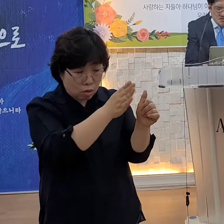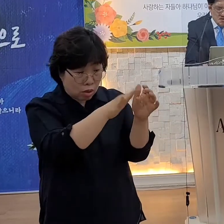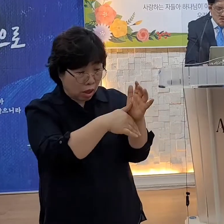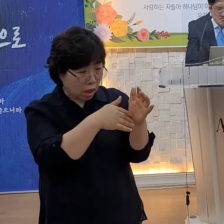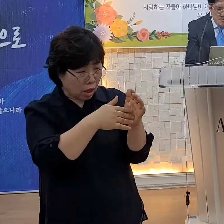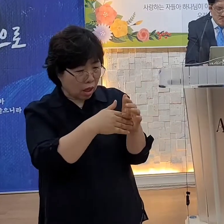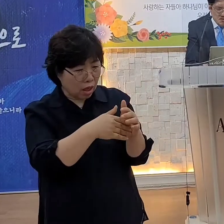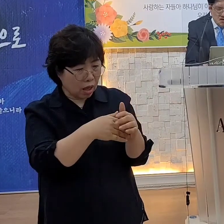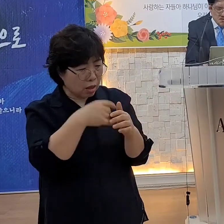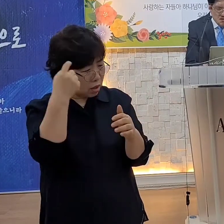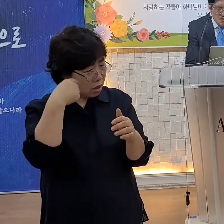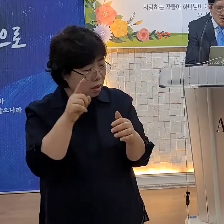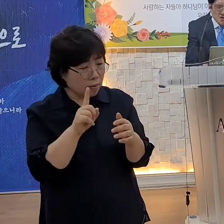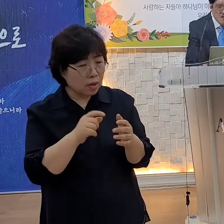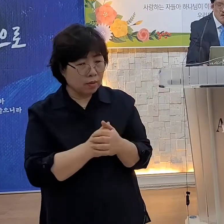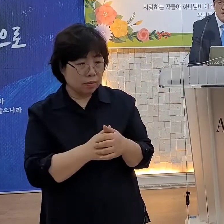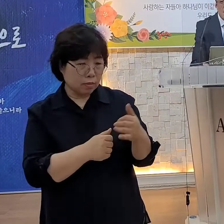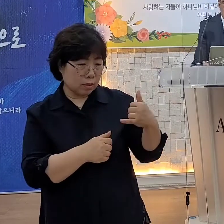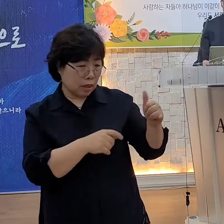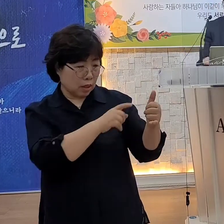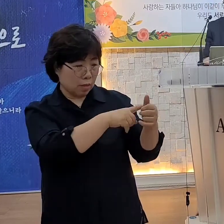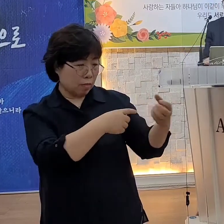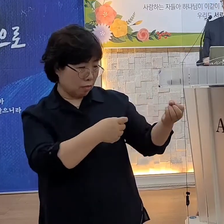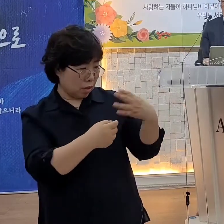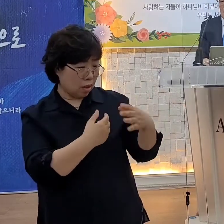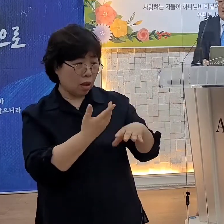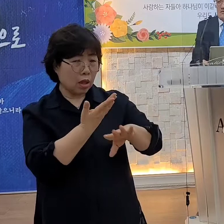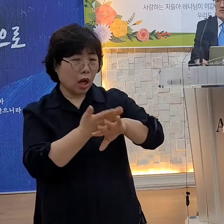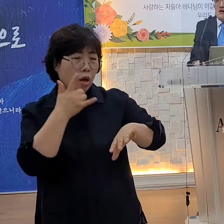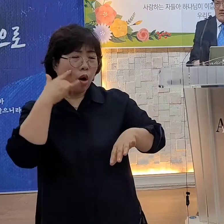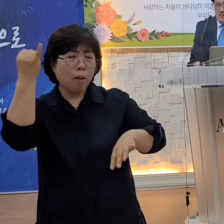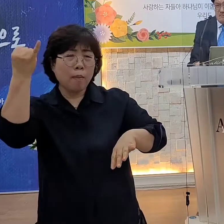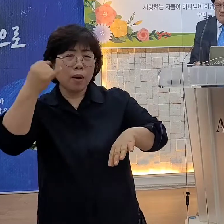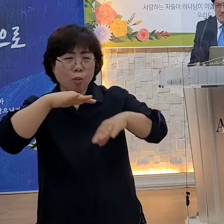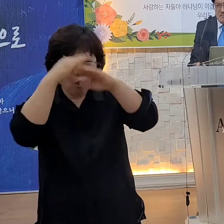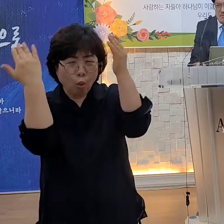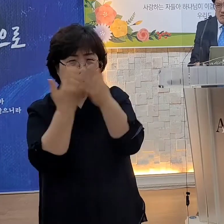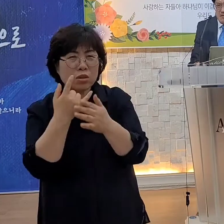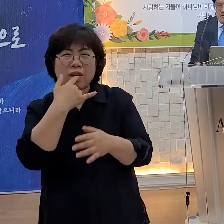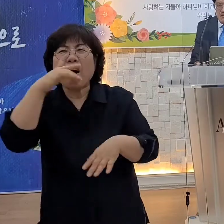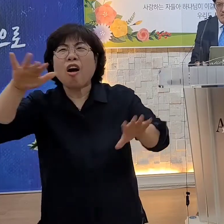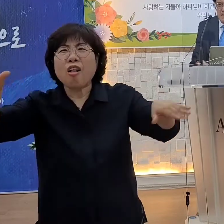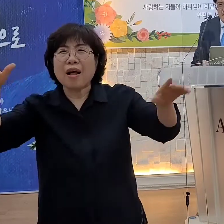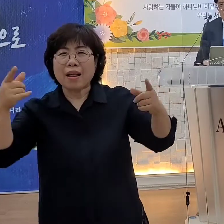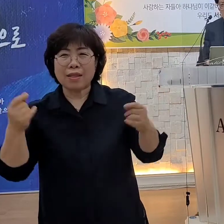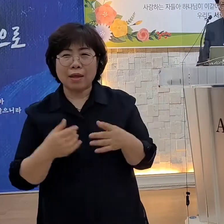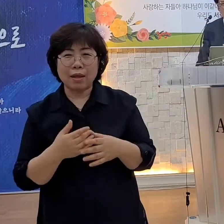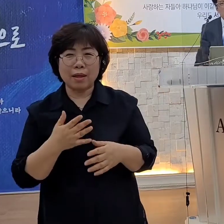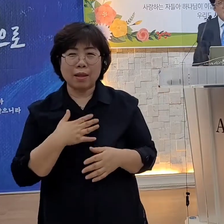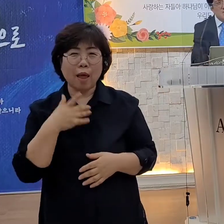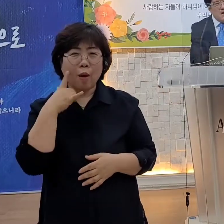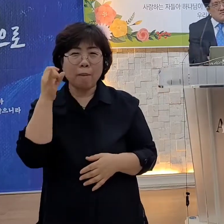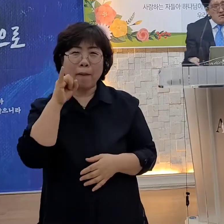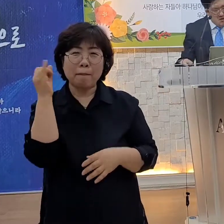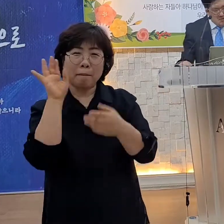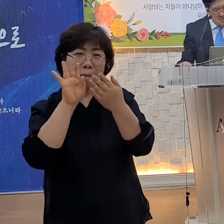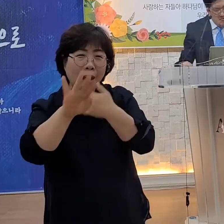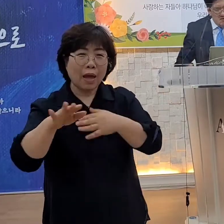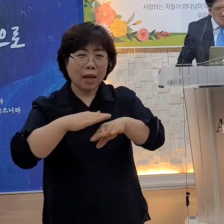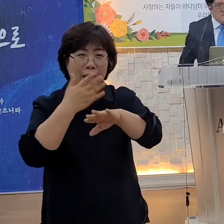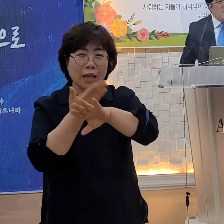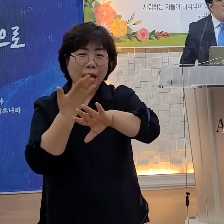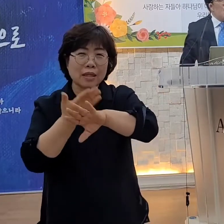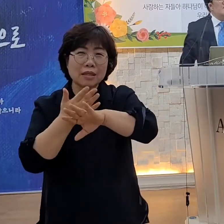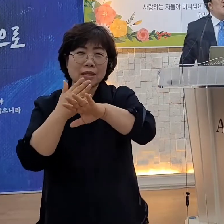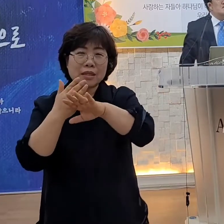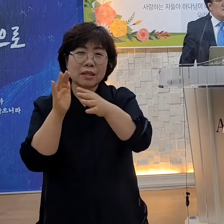듣습니다. 자식들은 밤낮 하는 얘기가 다른 엄마들은 다 천사 같대요. 응? 다른 엄마들은 다 천사 같은데